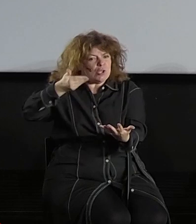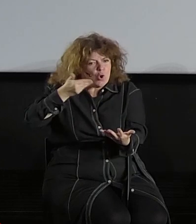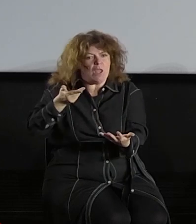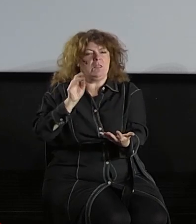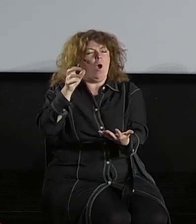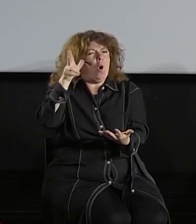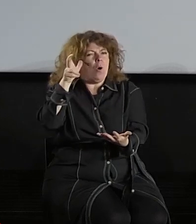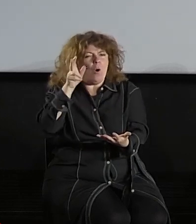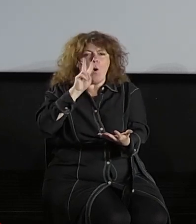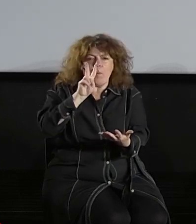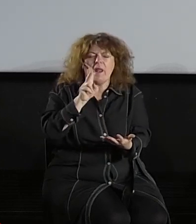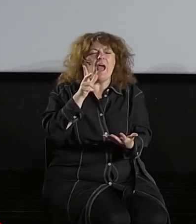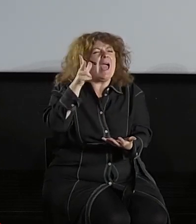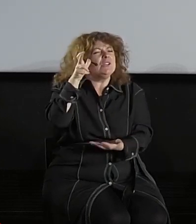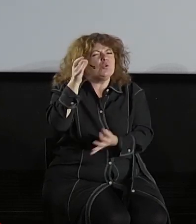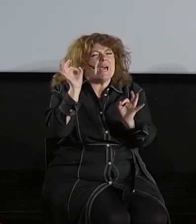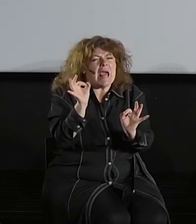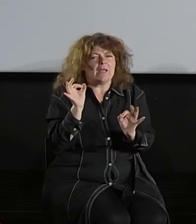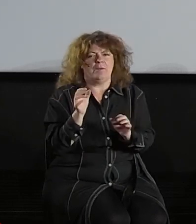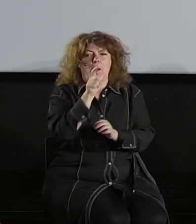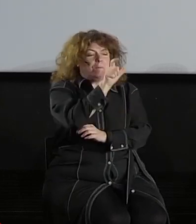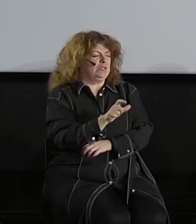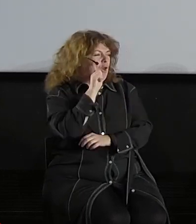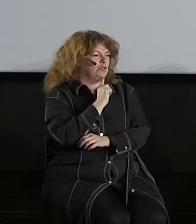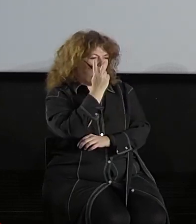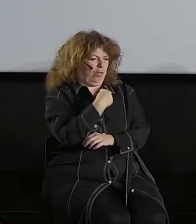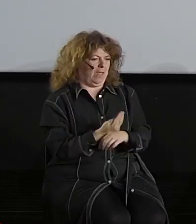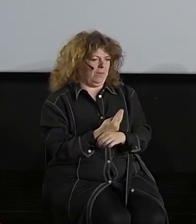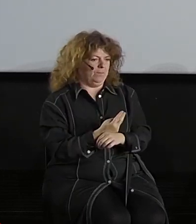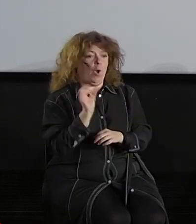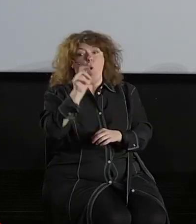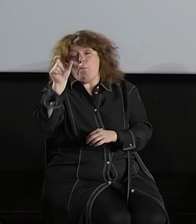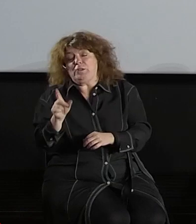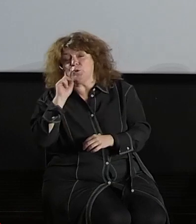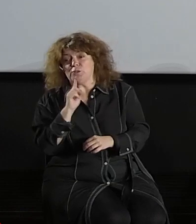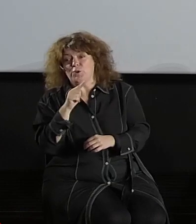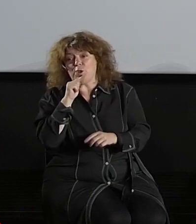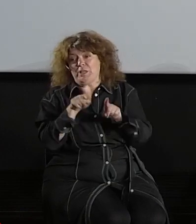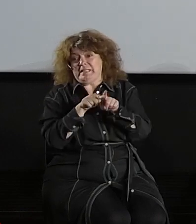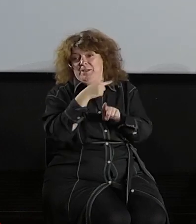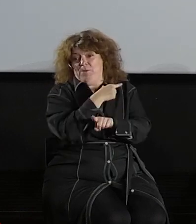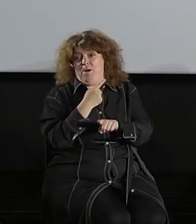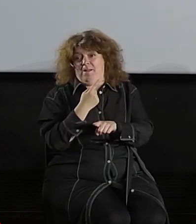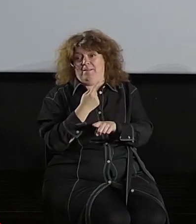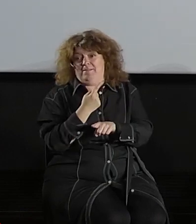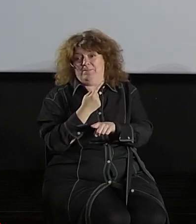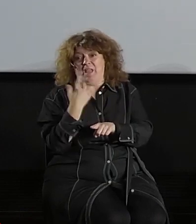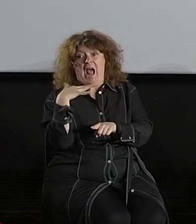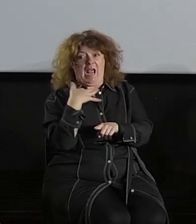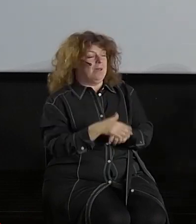que ven sino de escuchar en este caso a una persona sorda o ciega o a una persona sorda como como en este caso es es Ángel Sí si hay algo